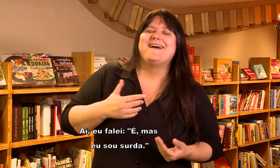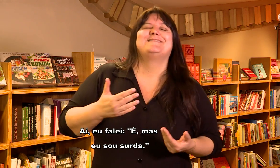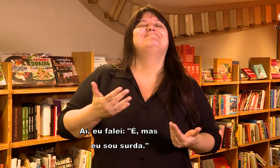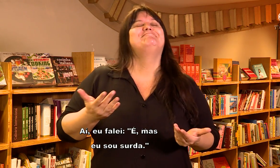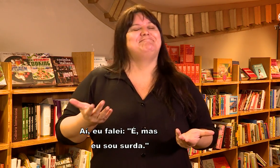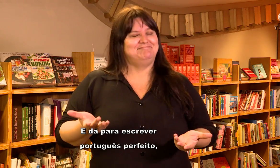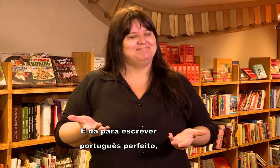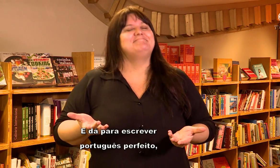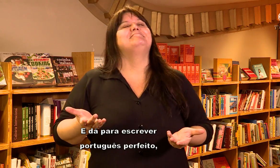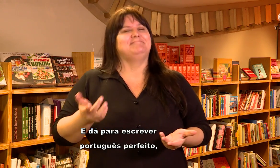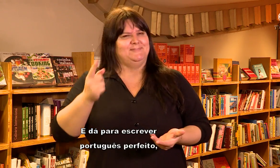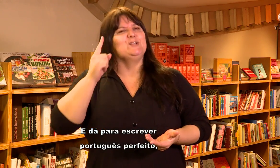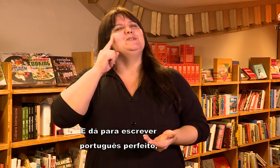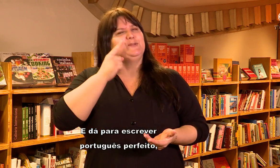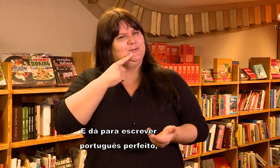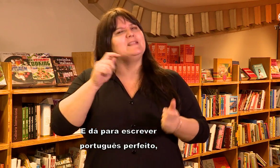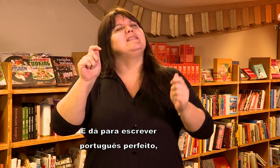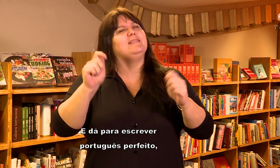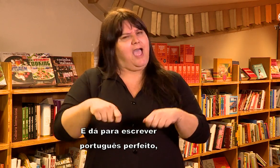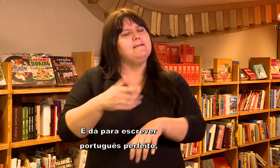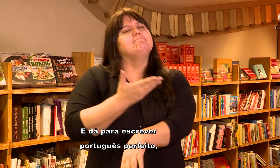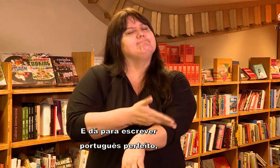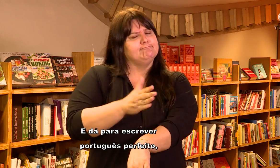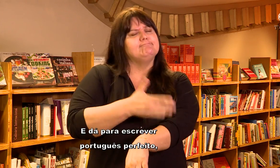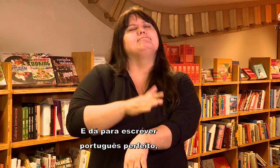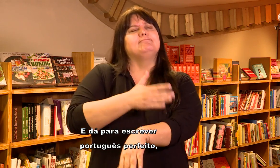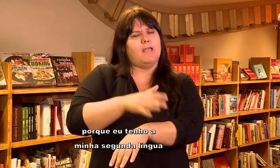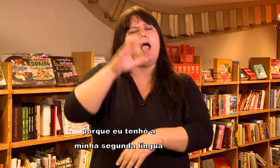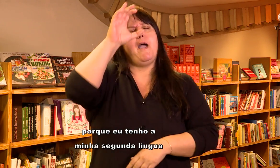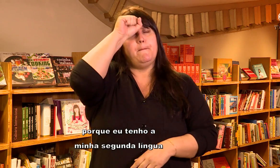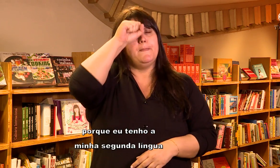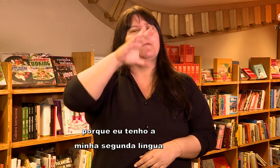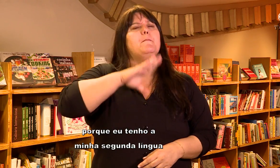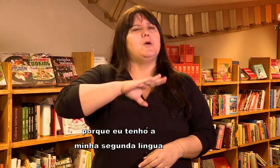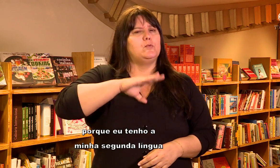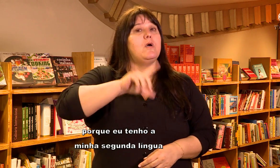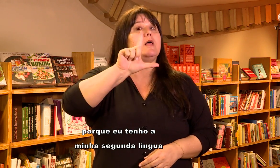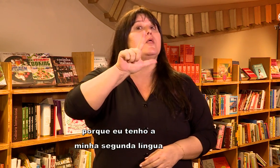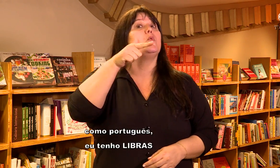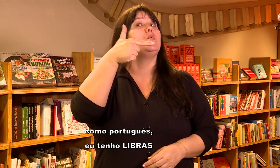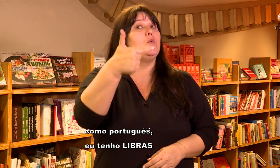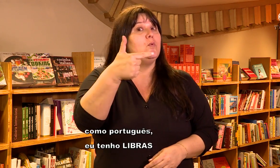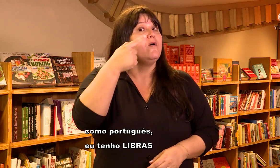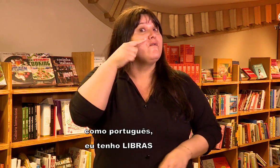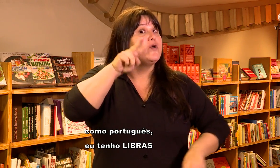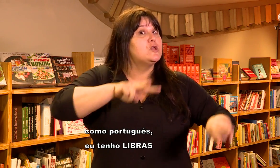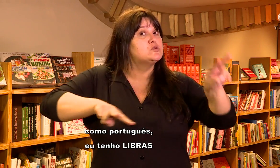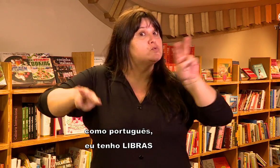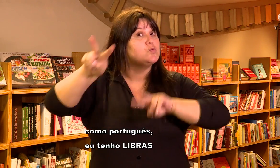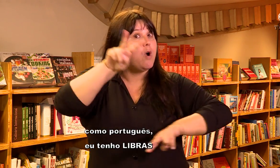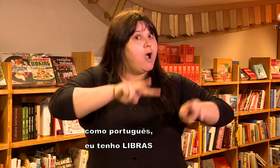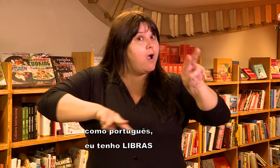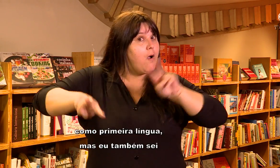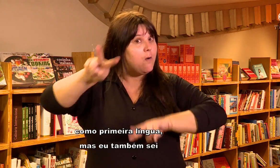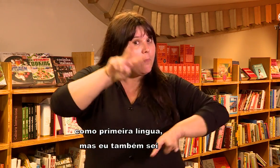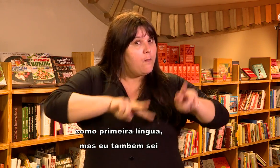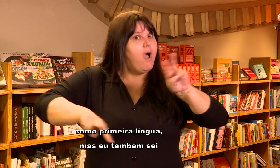surda." E dá para escrever português perfeito, porque eu tenho a minha segunda língua como português. Eu tenho Libras como primeira